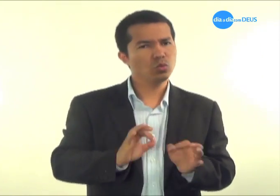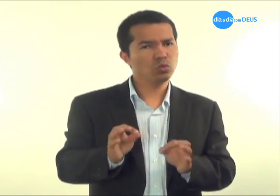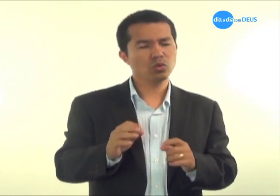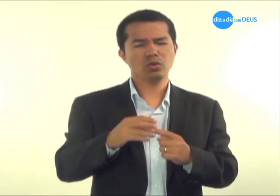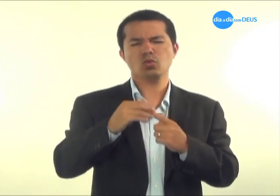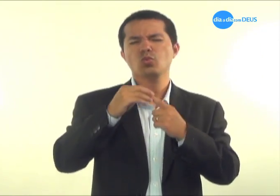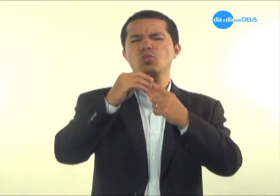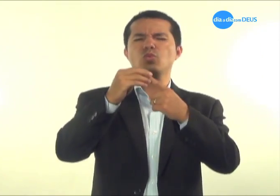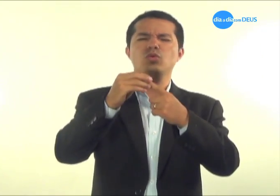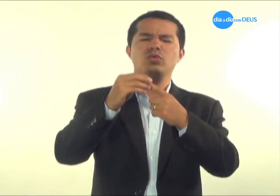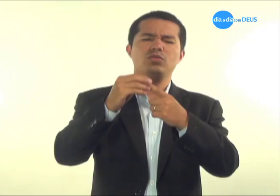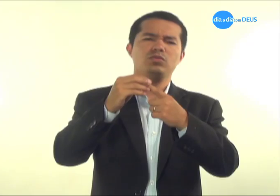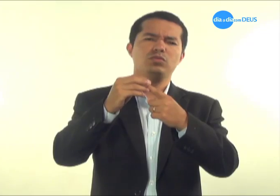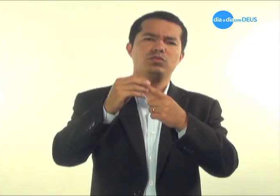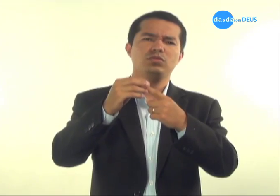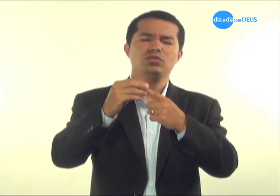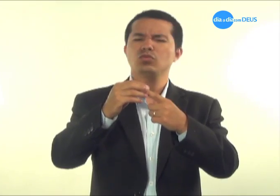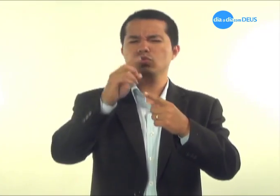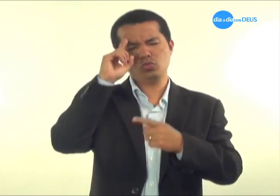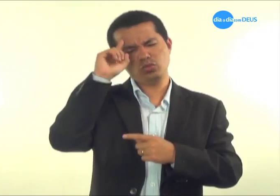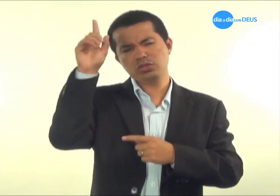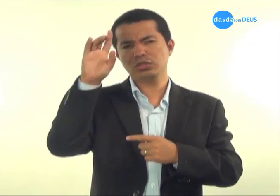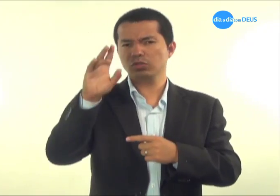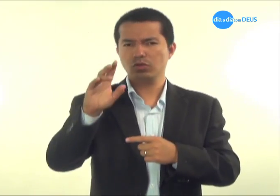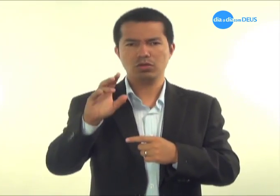Quebra e unge os pés de Jesus.